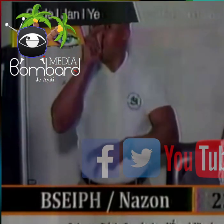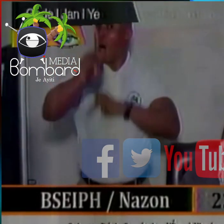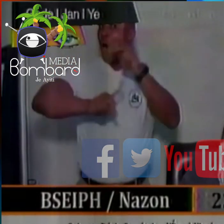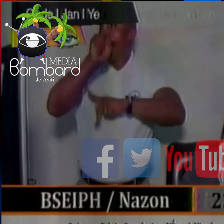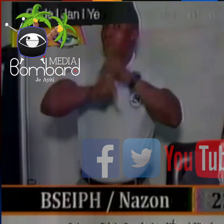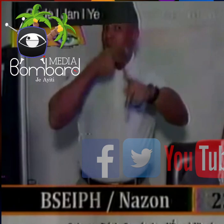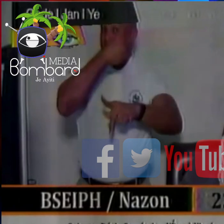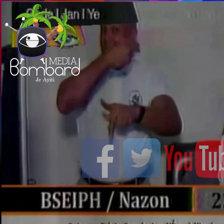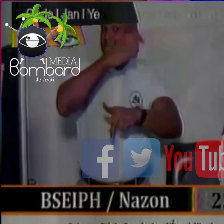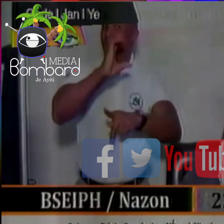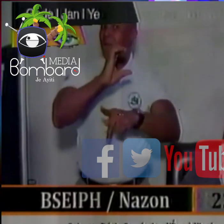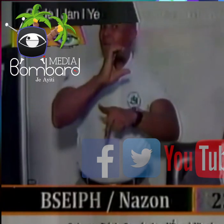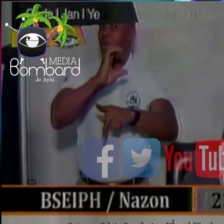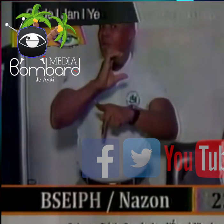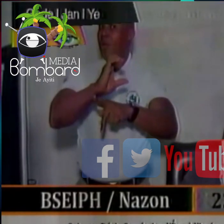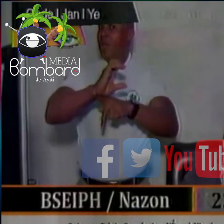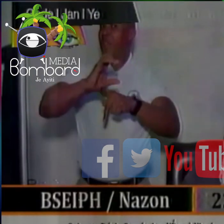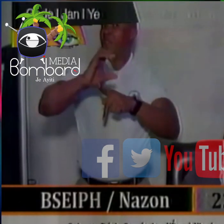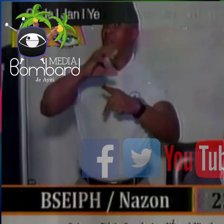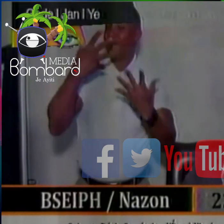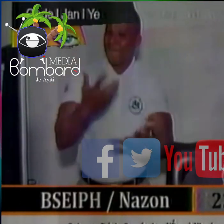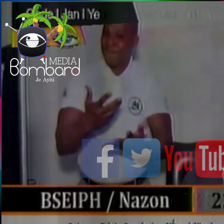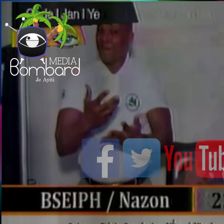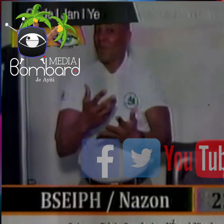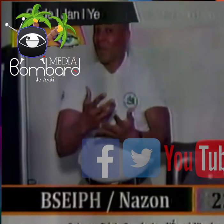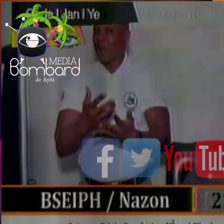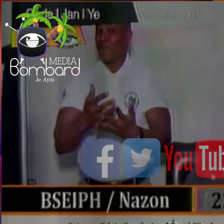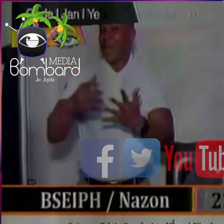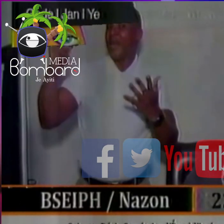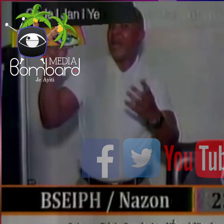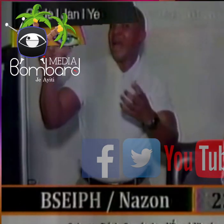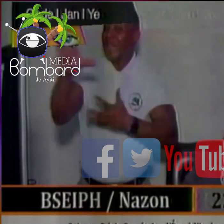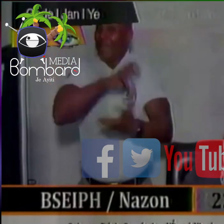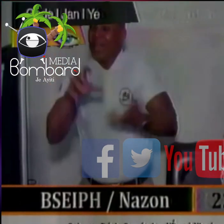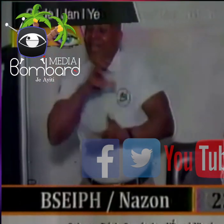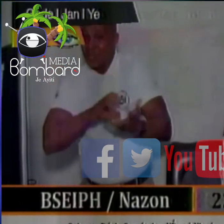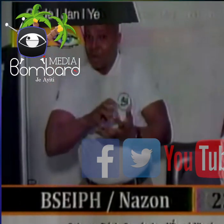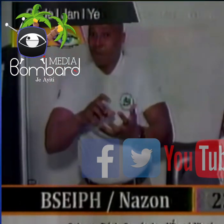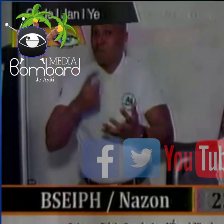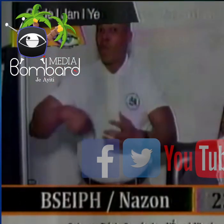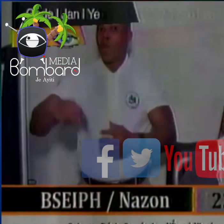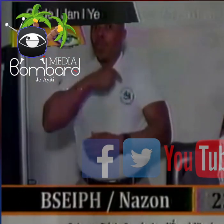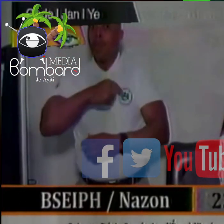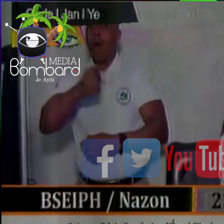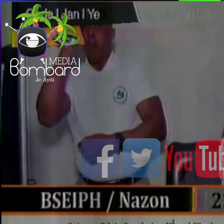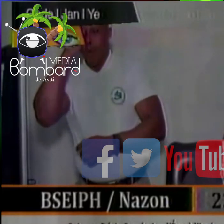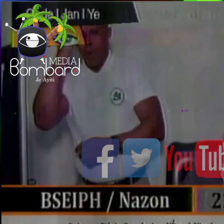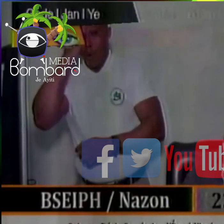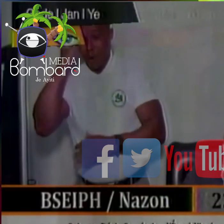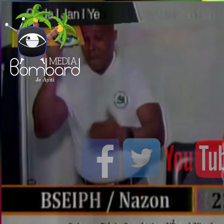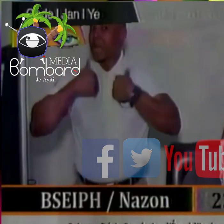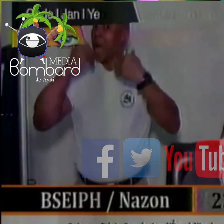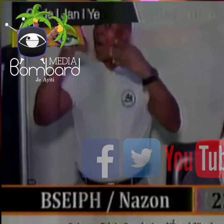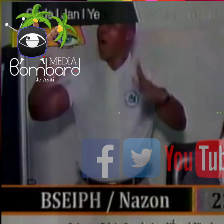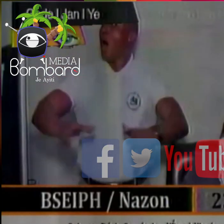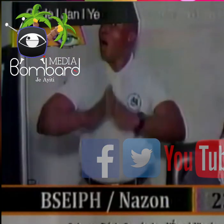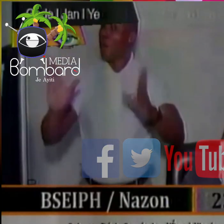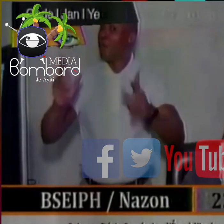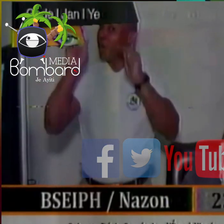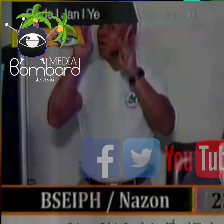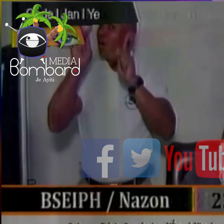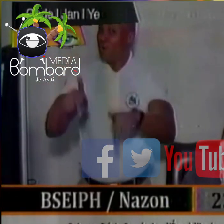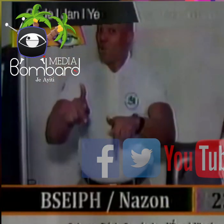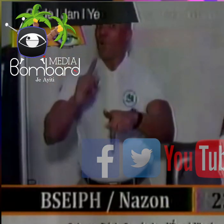en Woua qui a caille, soit dans le village de Liman Casimir, soit dans la communauté l'évêque côté mon studio